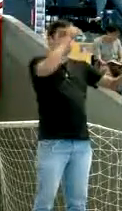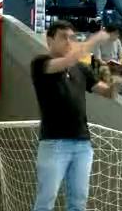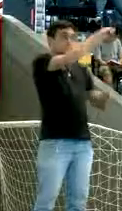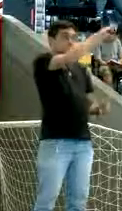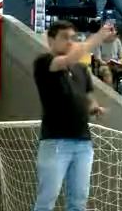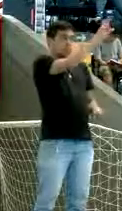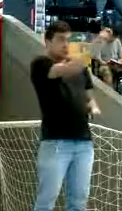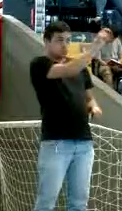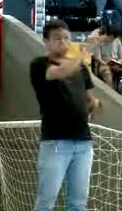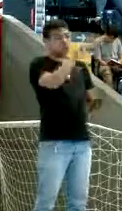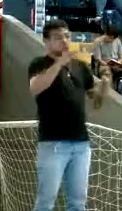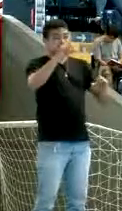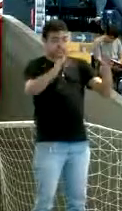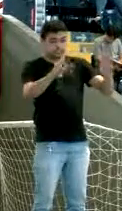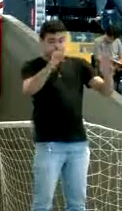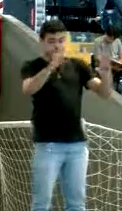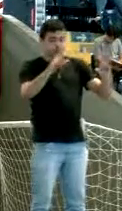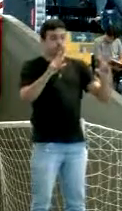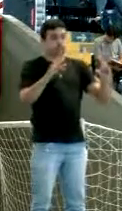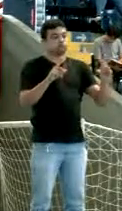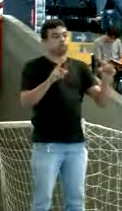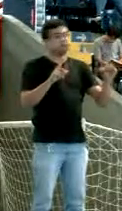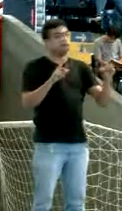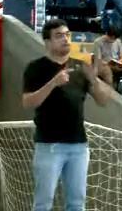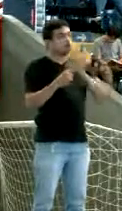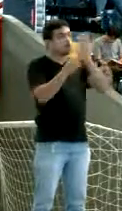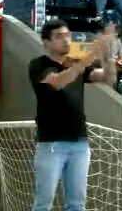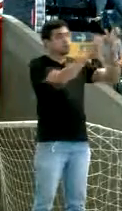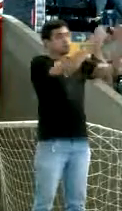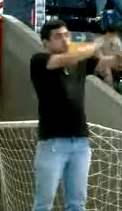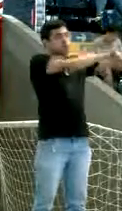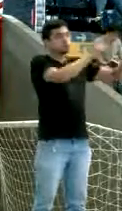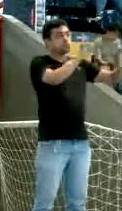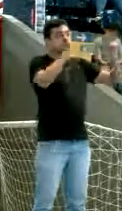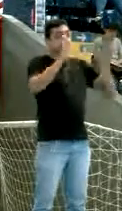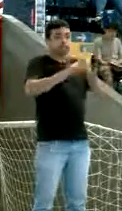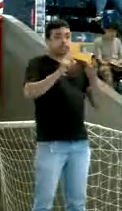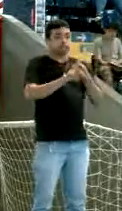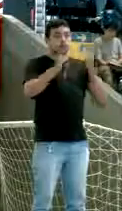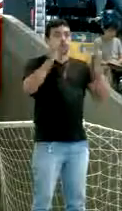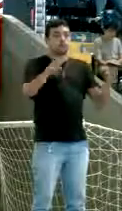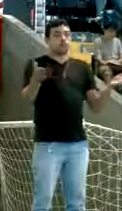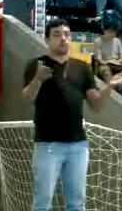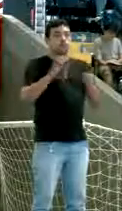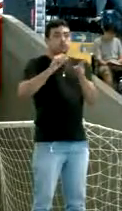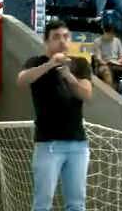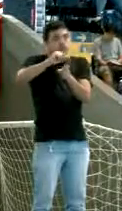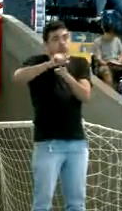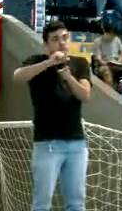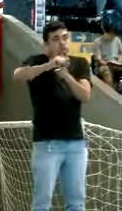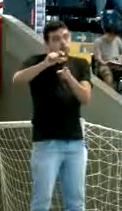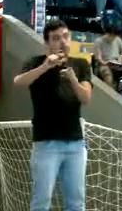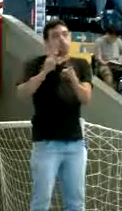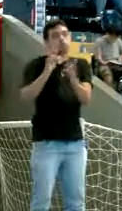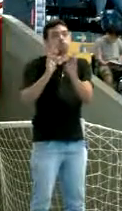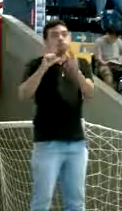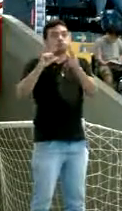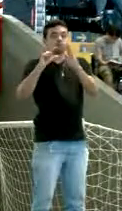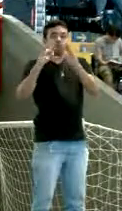1950, a televisão causava ao cinema o mesmo efeito que as videolocadoras causaram a muitos cinemas aqui no